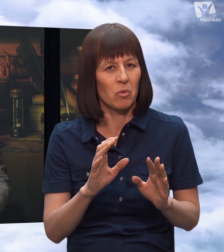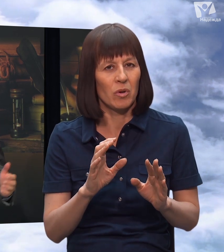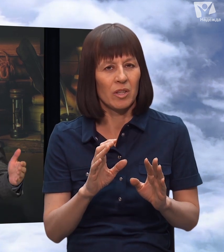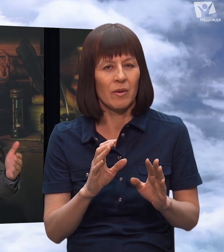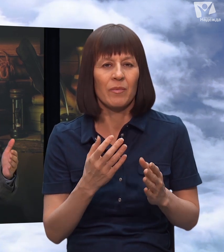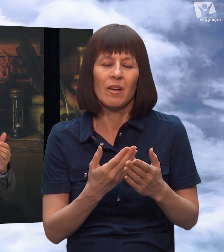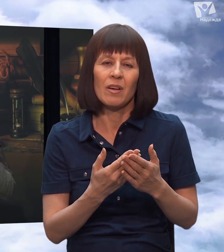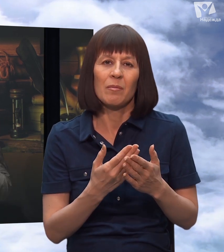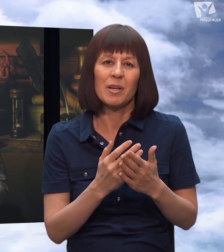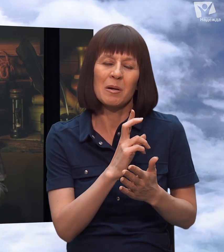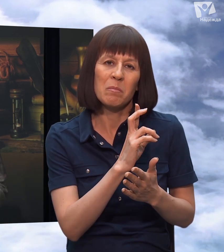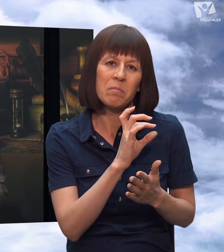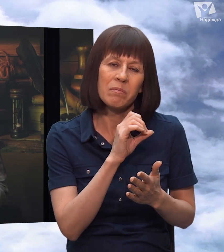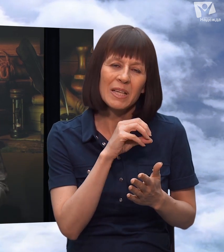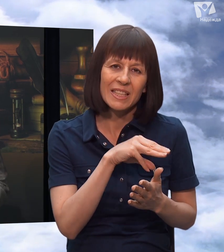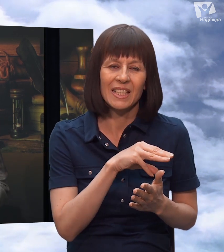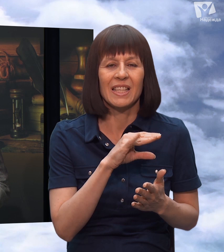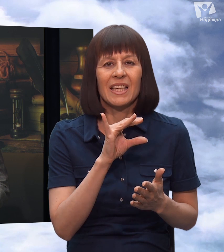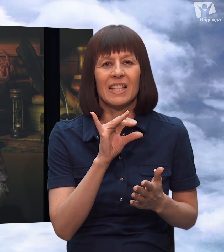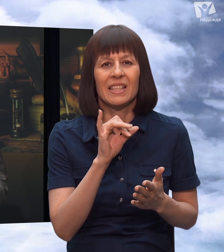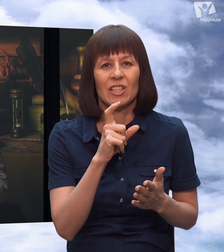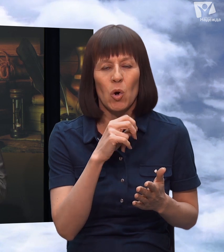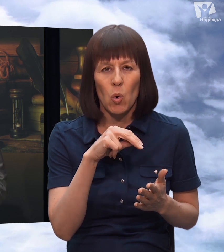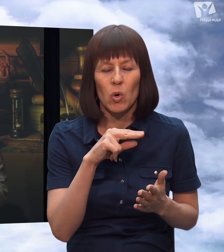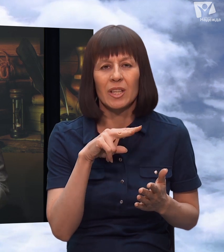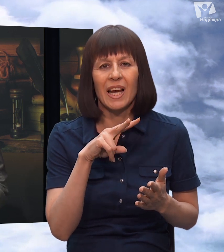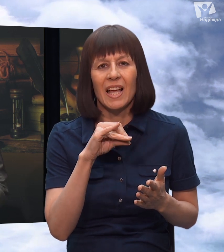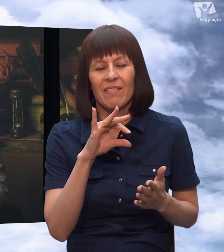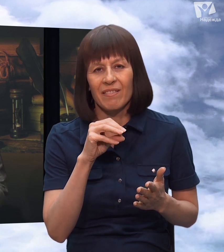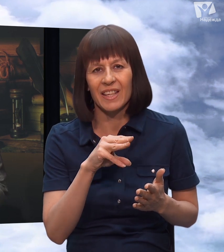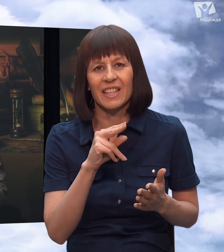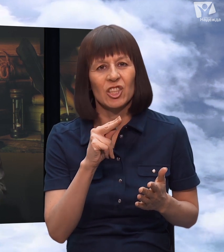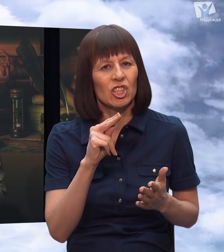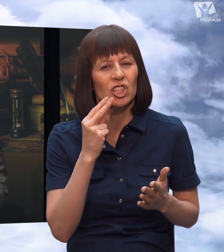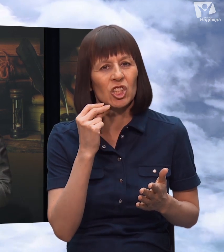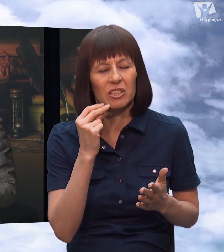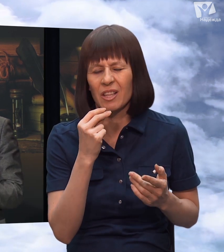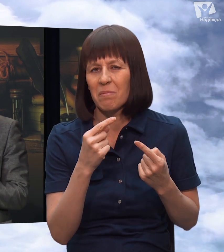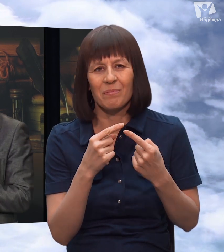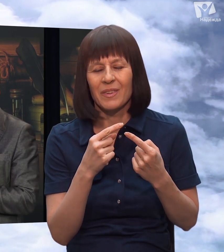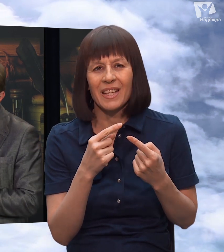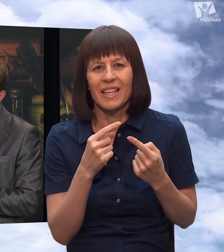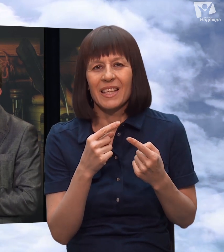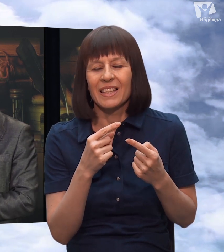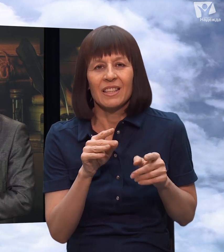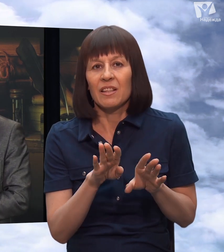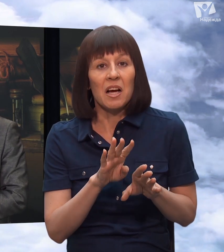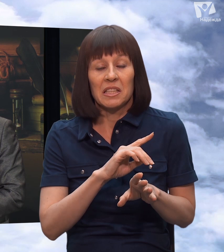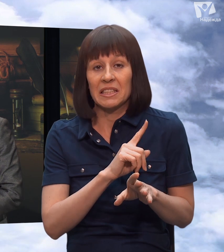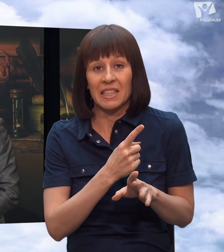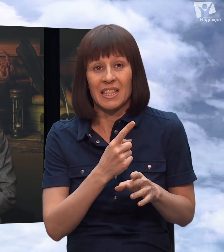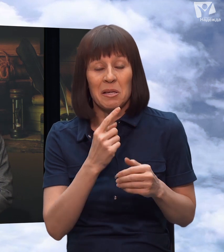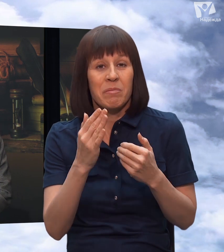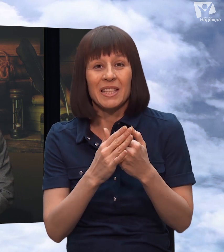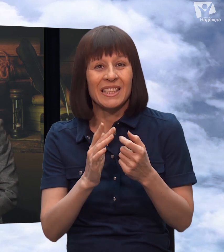данном случае то есть от бытие до книги числа и действительно мы видим что параллели